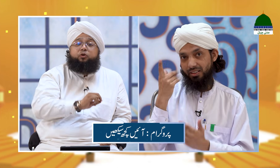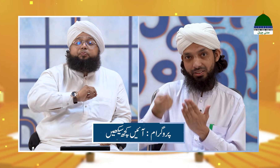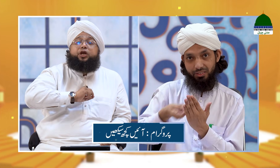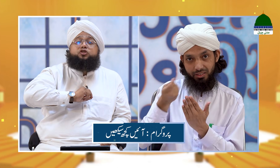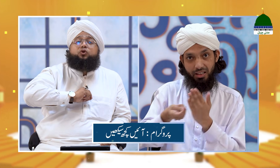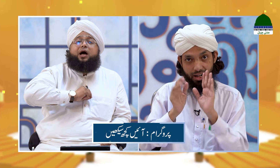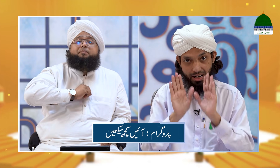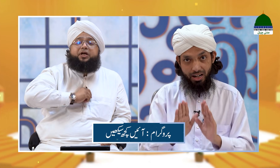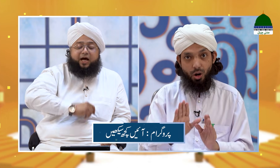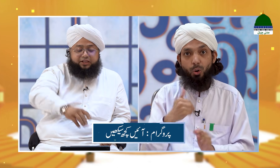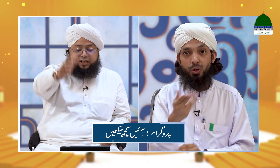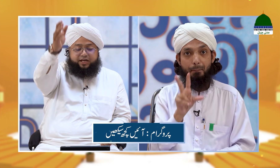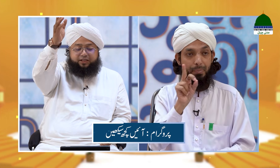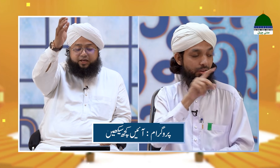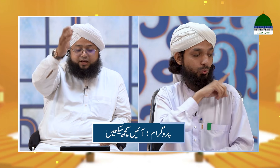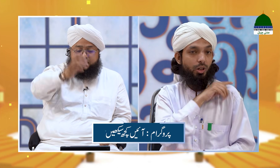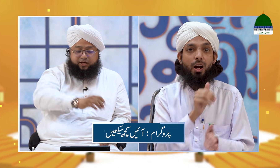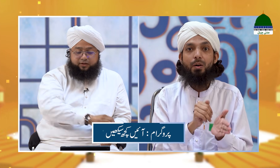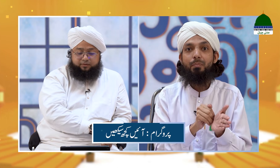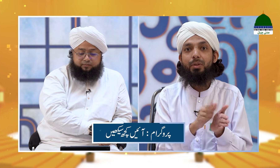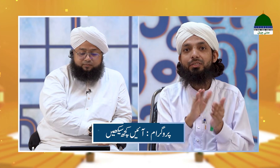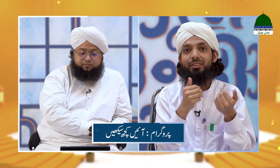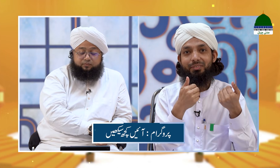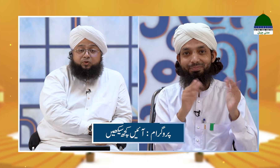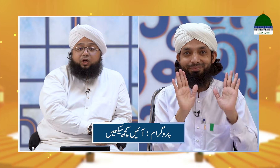جاتی ہیں اور 20 گناہ مٹا دیے جاتے ہیں۔